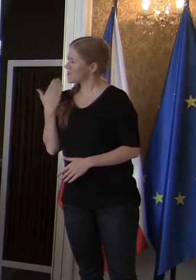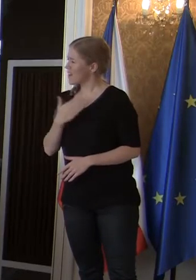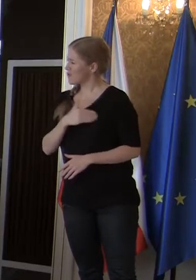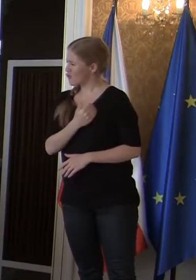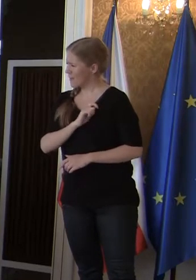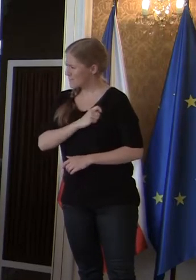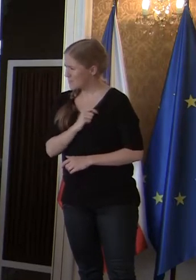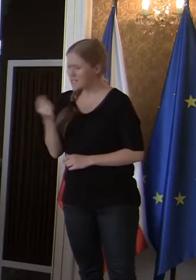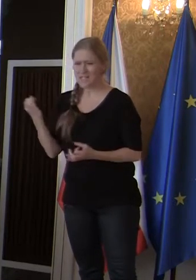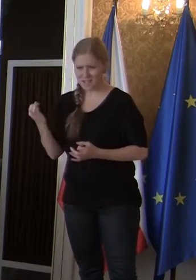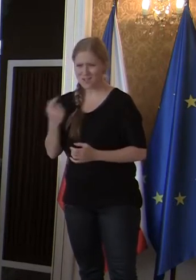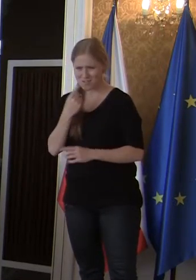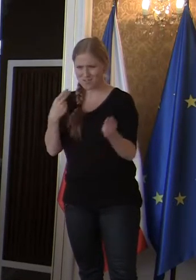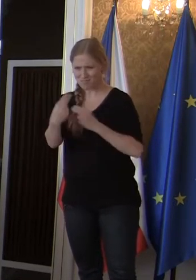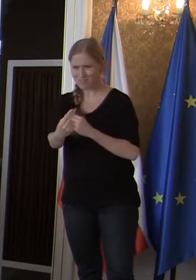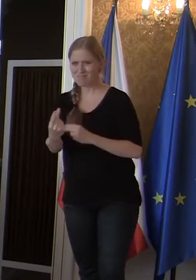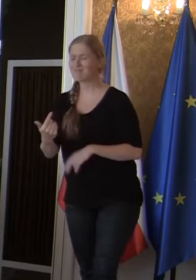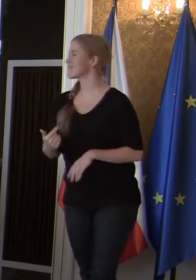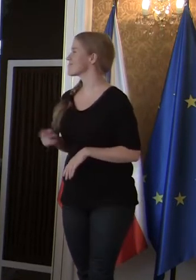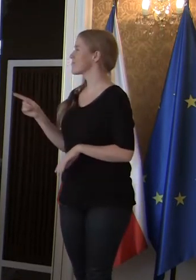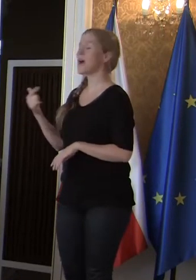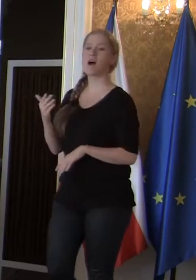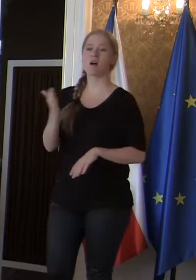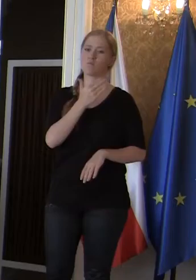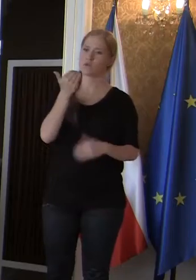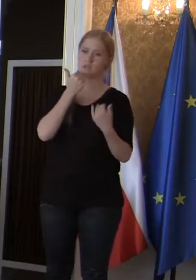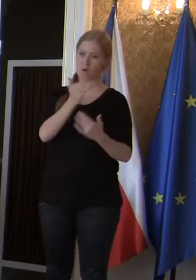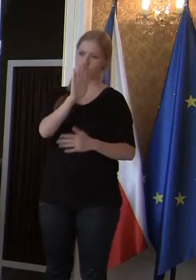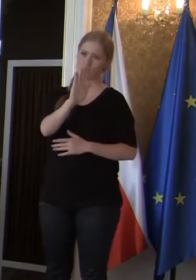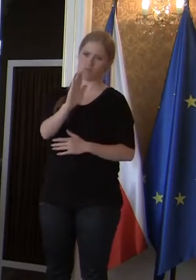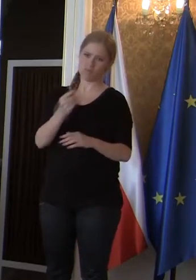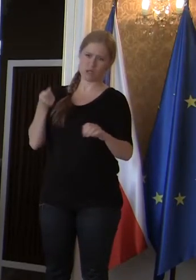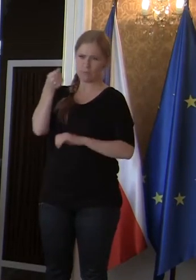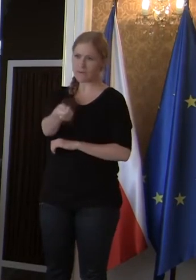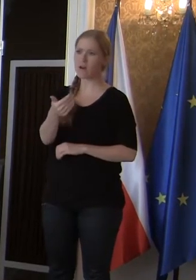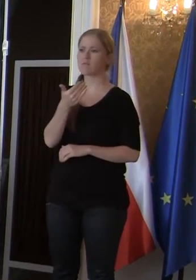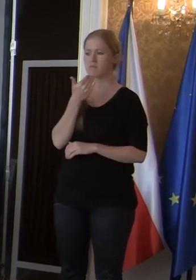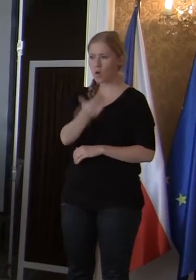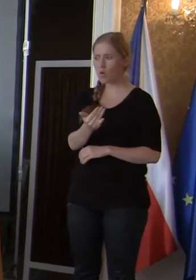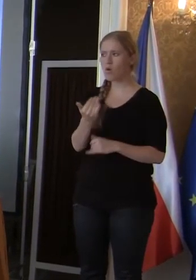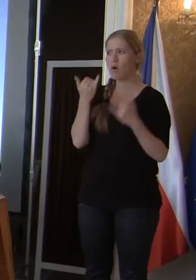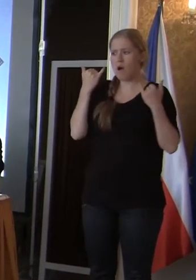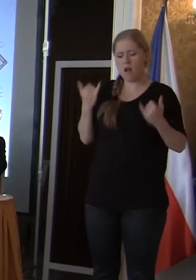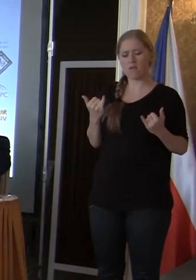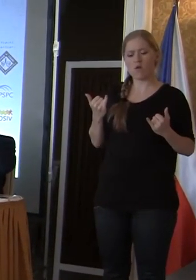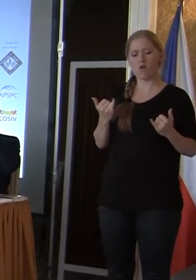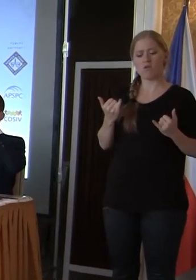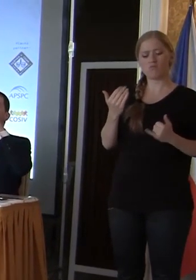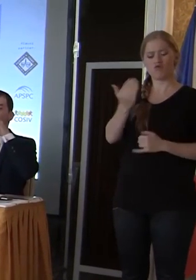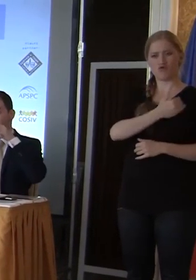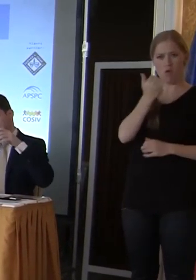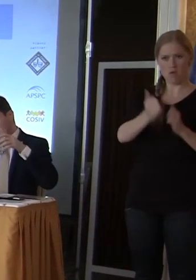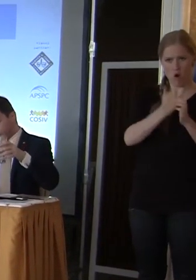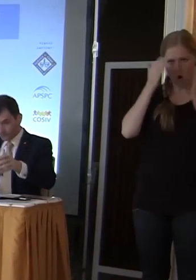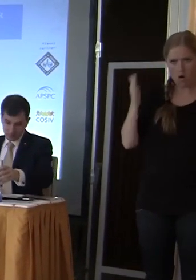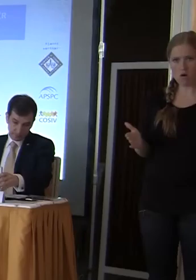Zatloukale, prosím. Já děkuji velmi za tento příspěvek. My jsme v letošním školním roce poprvé do výběrového